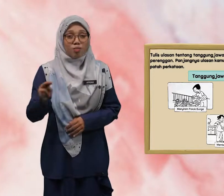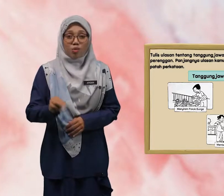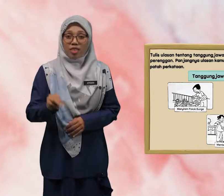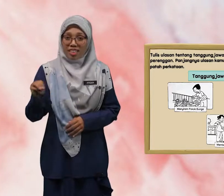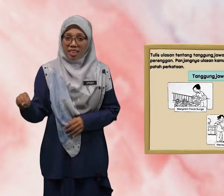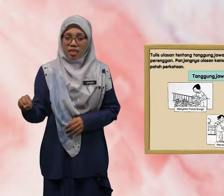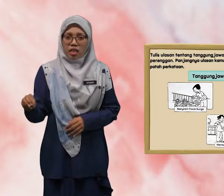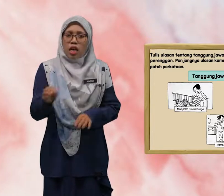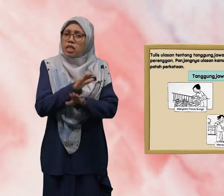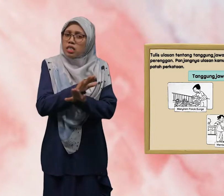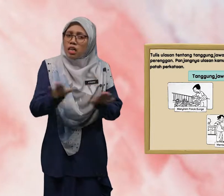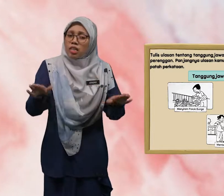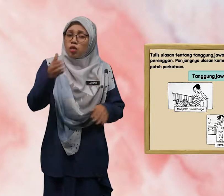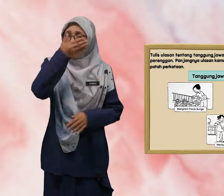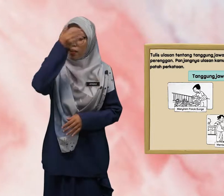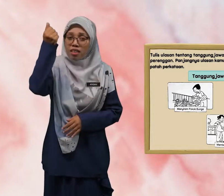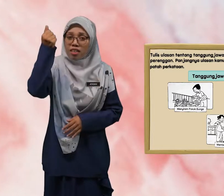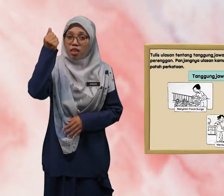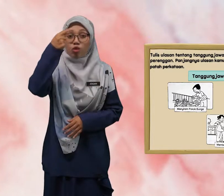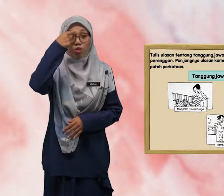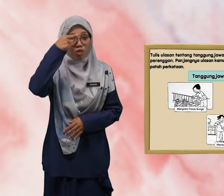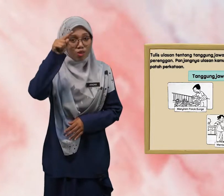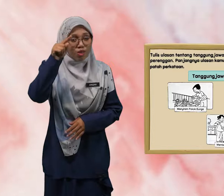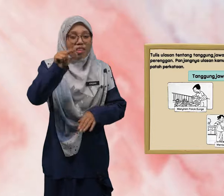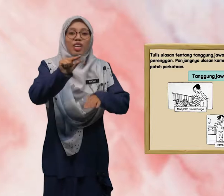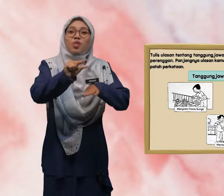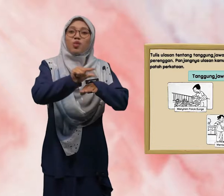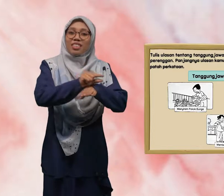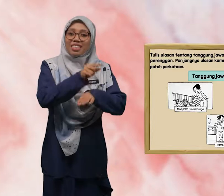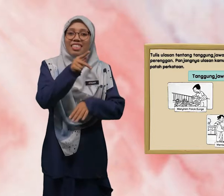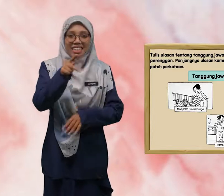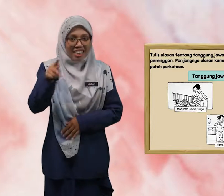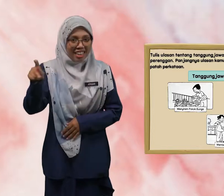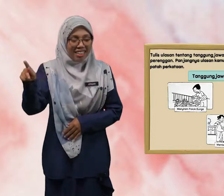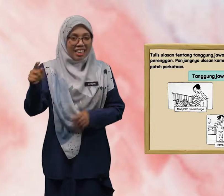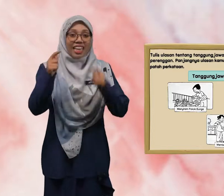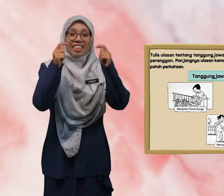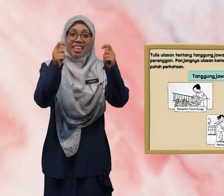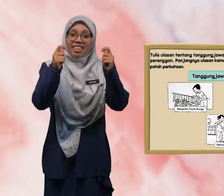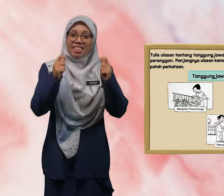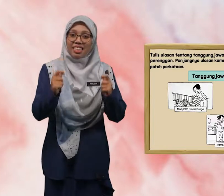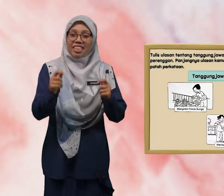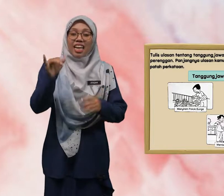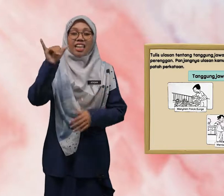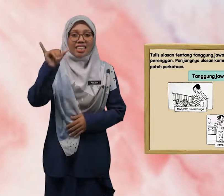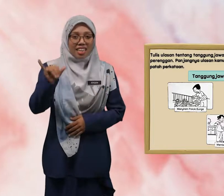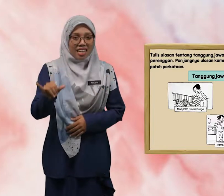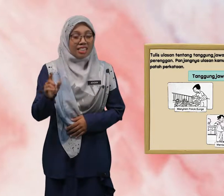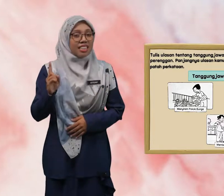murid-murid jangan lupa untuk gune kain teknik yang